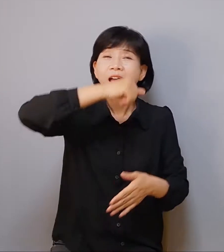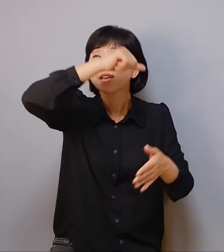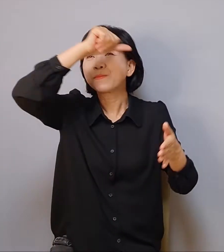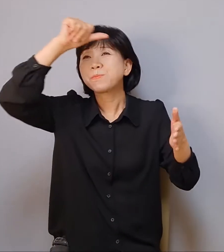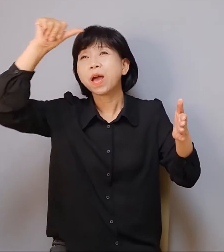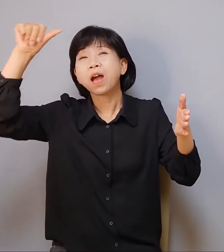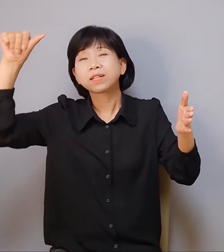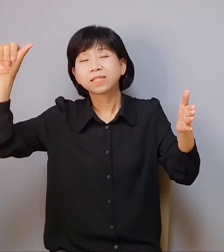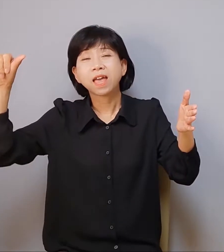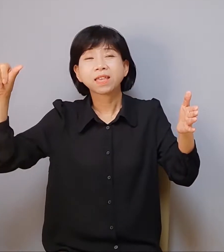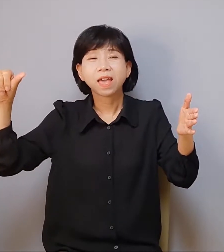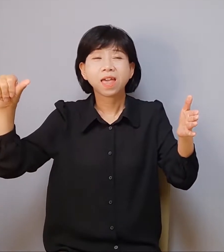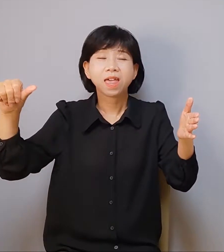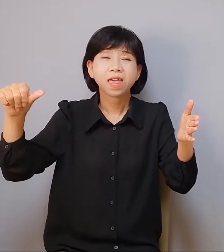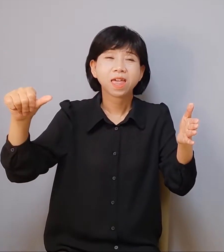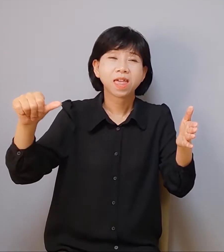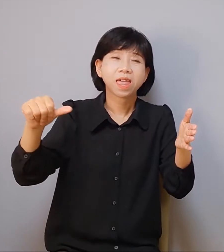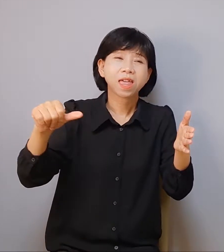나의